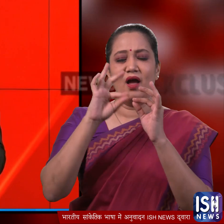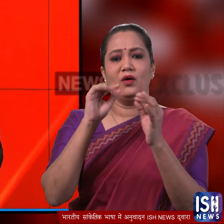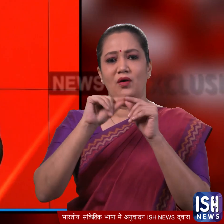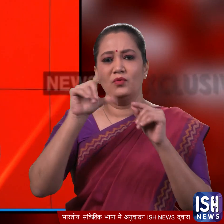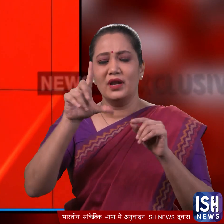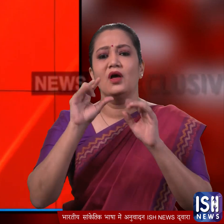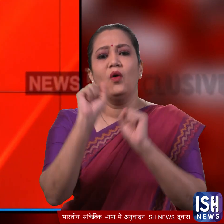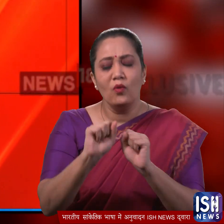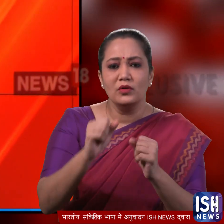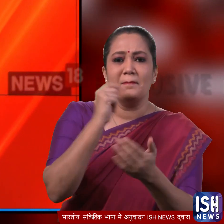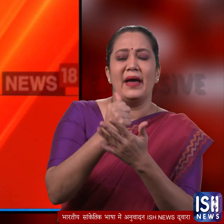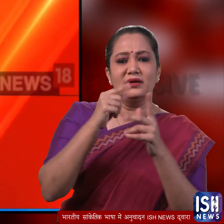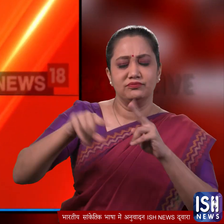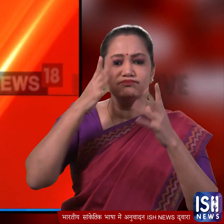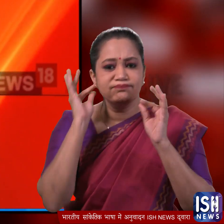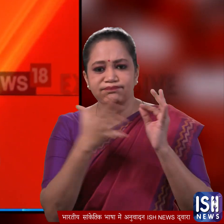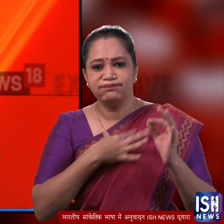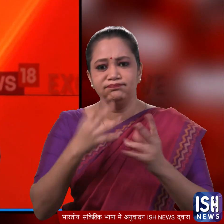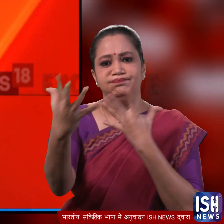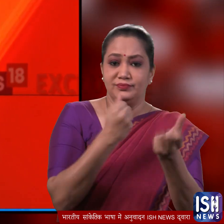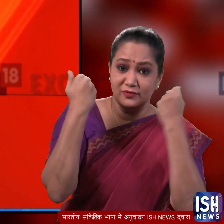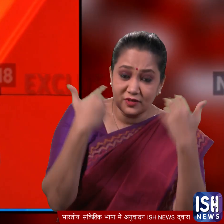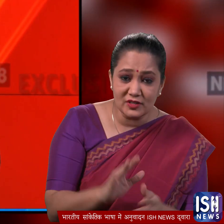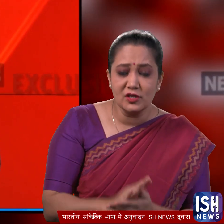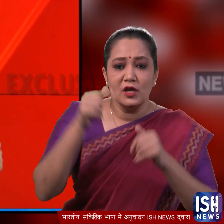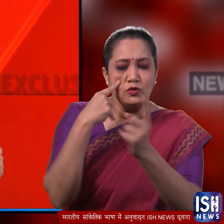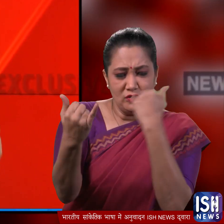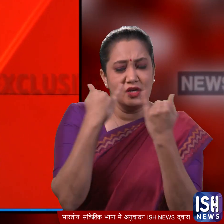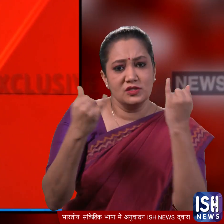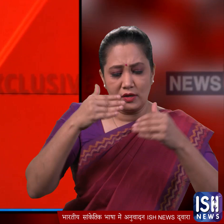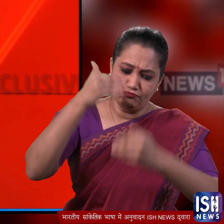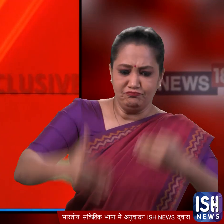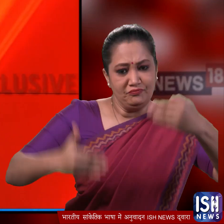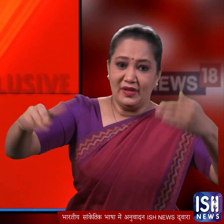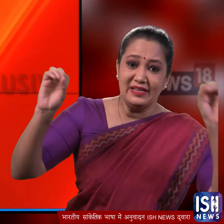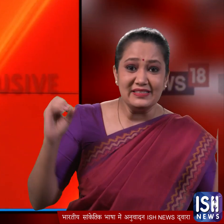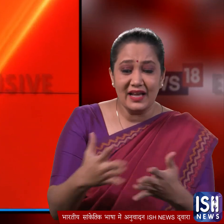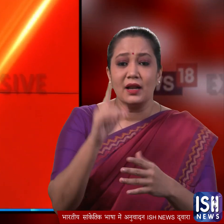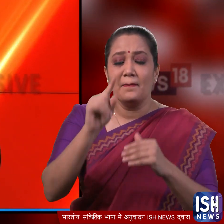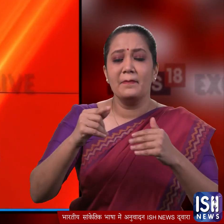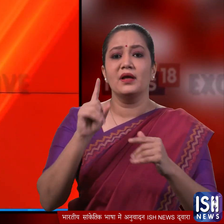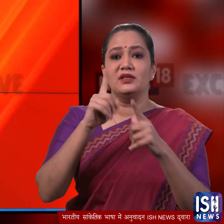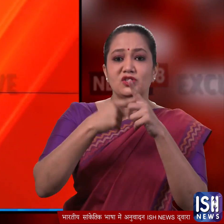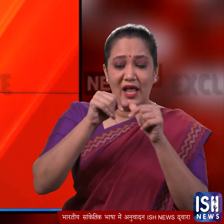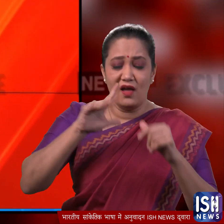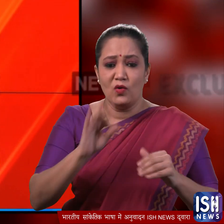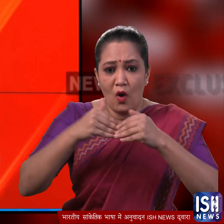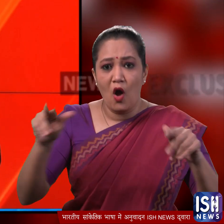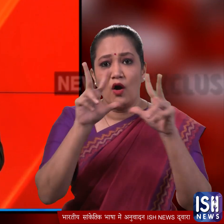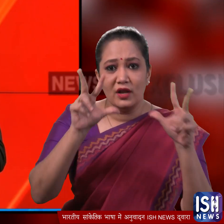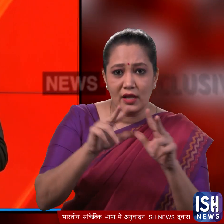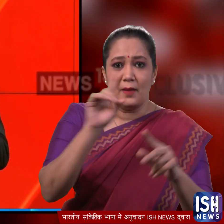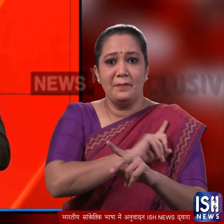अर्बन कोऑपरेटिव बैंक से नकदी और लॉकर में रखे गए गहने लूट लिए, जिनकी तलाश में पुलिस ने नाकेबंदी तो की, लेकिन जालना की